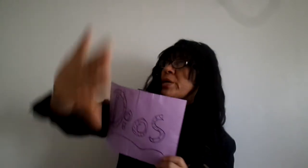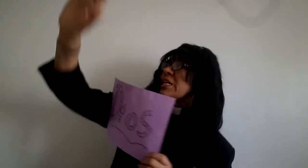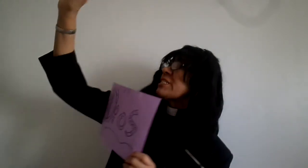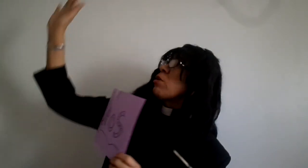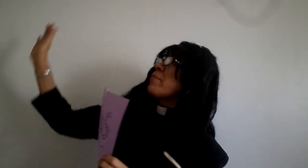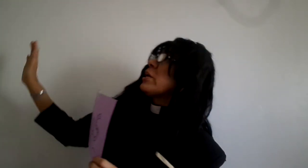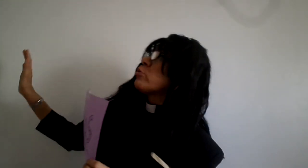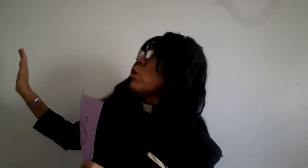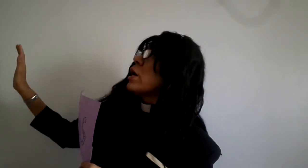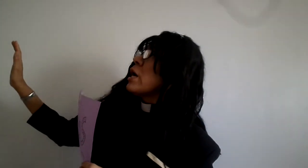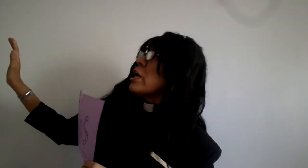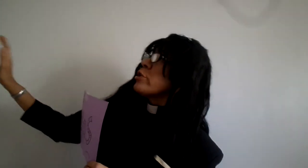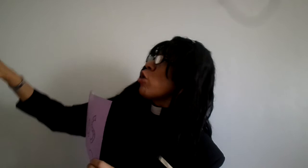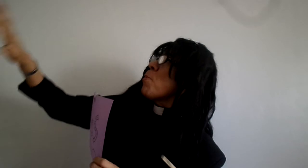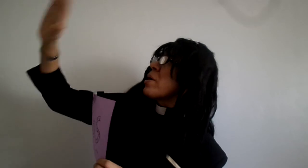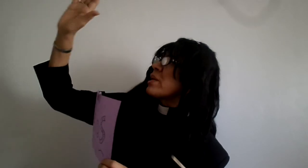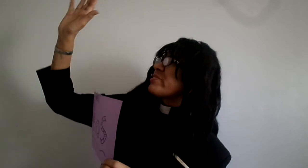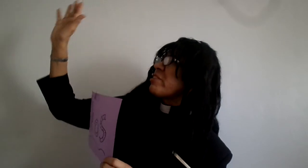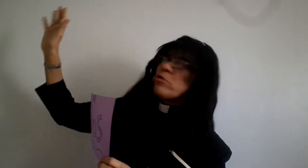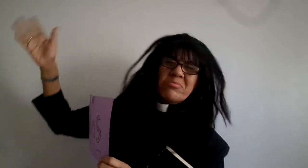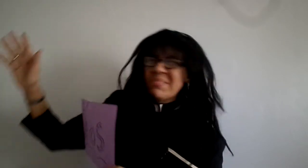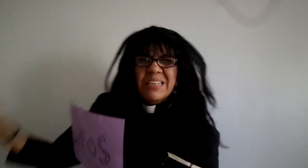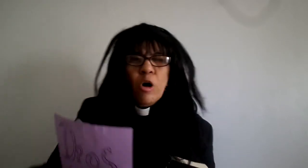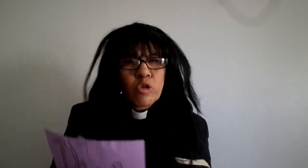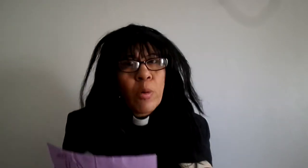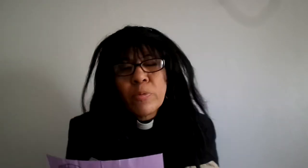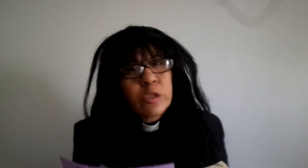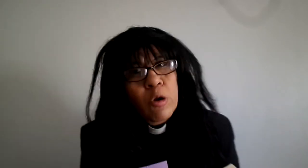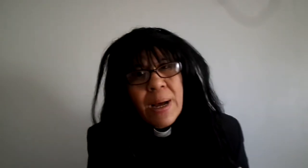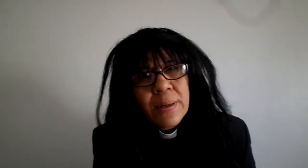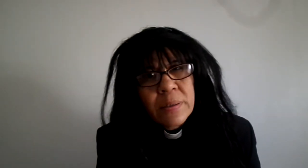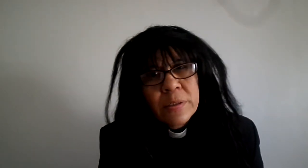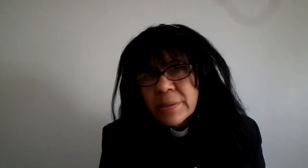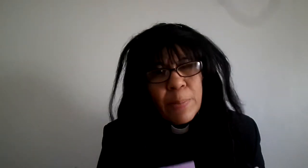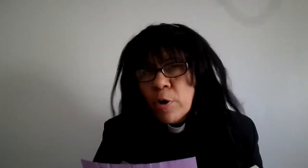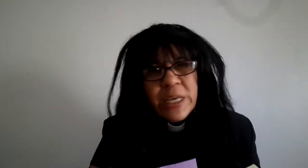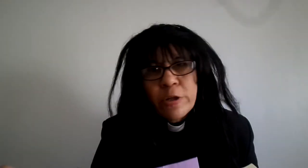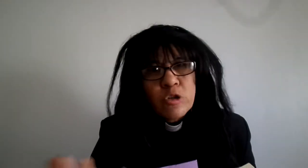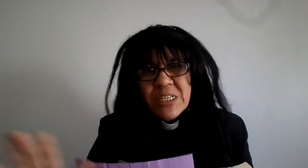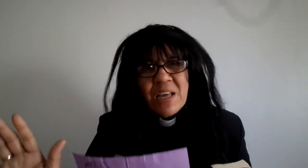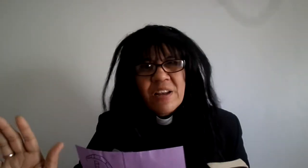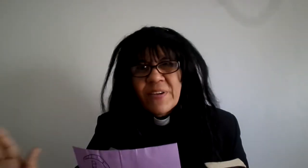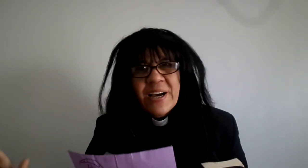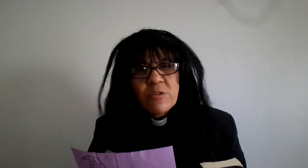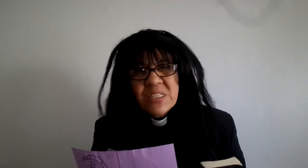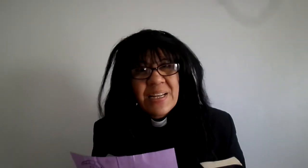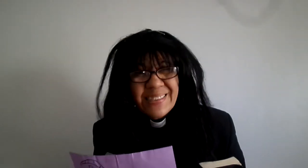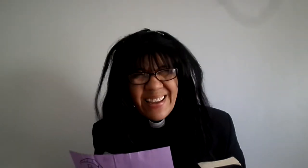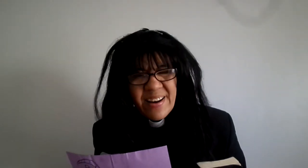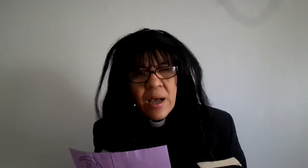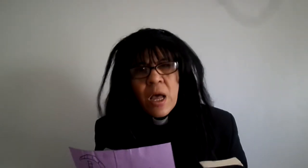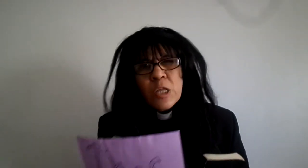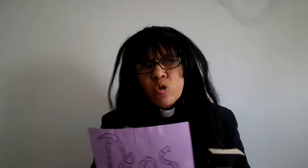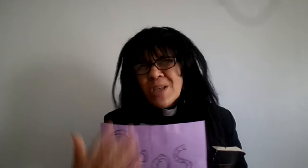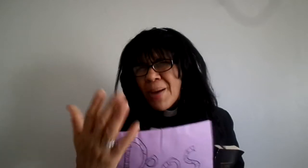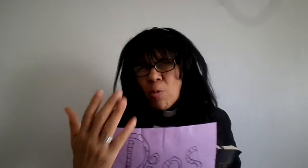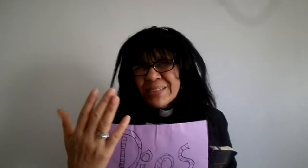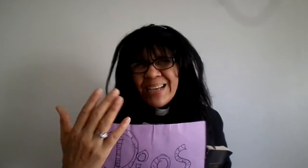vea el cielo abierto, y Dios me dice al a otro embutero más. Porque Dios no se está reflejando así en la tierra. ¿Tú sabes cuánta gente